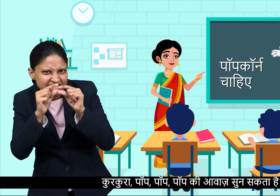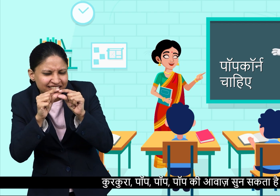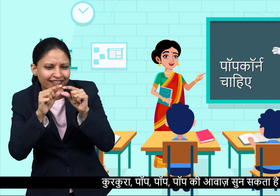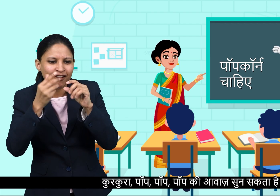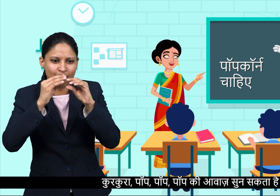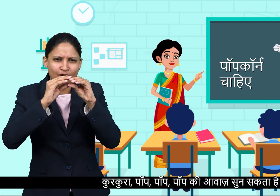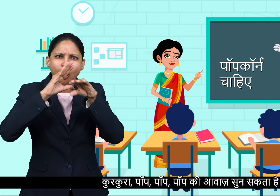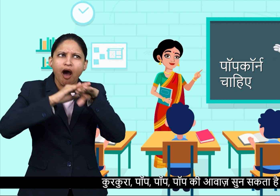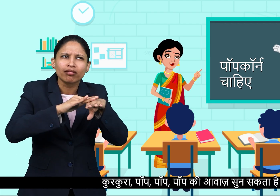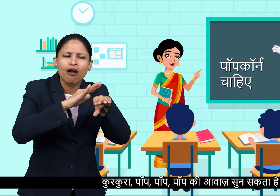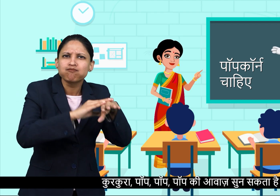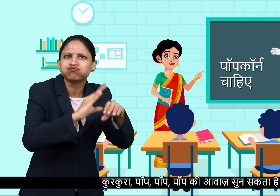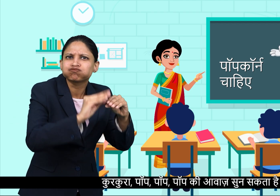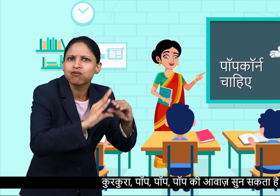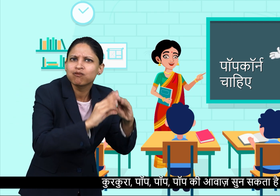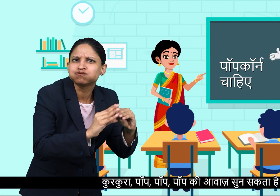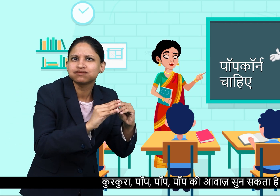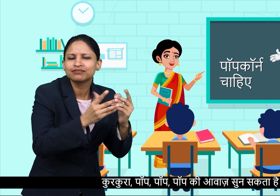सुन सकता है।